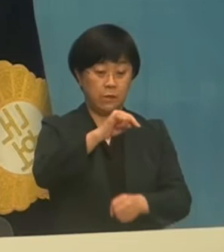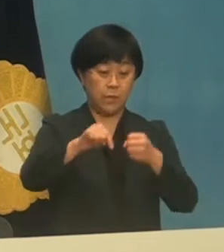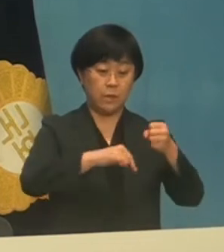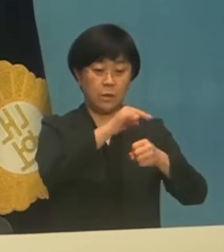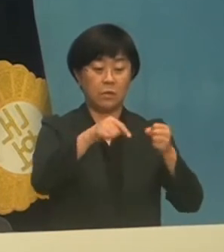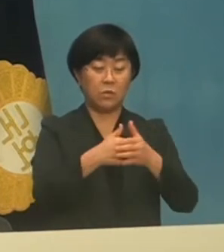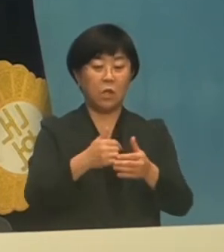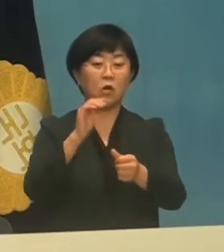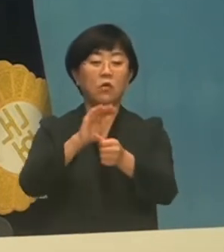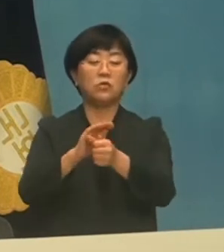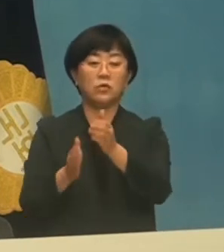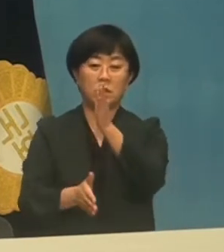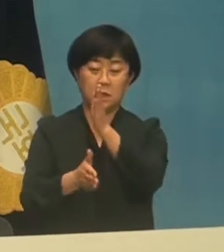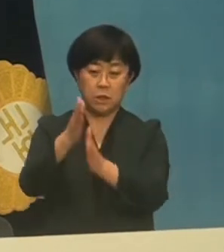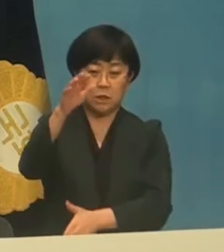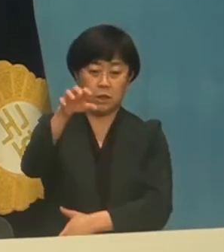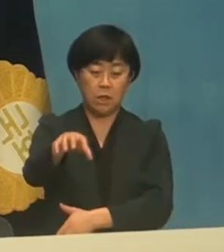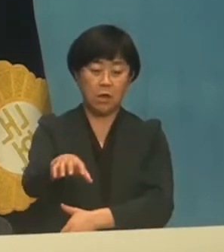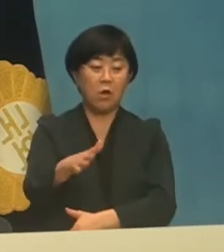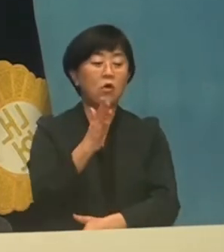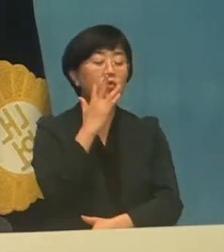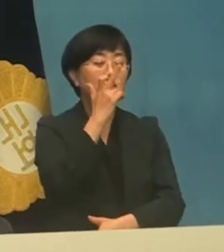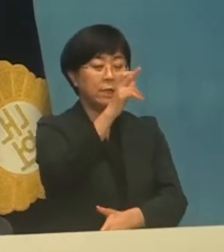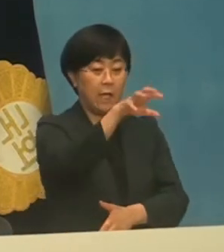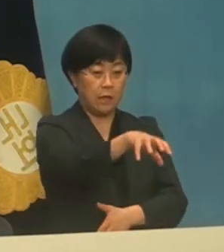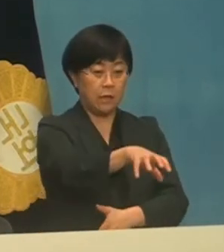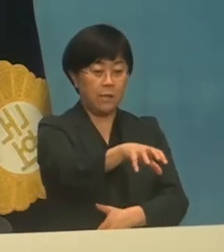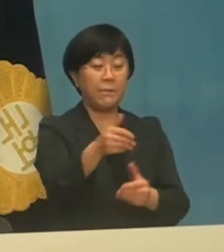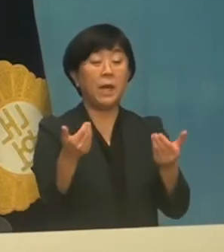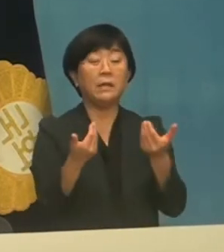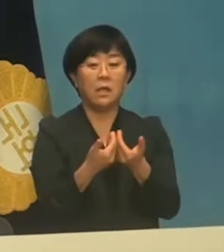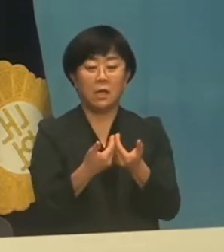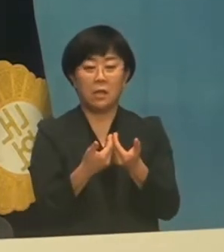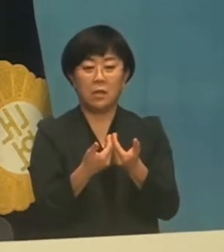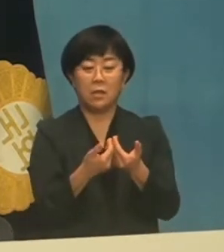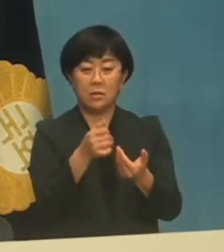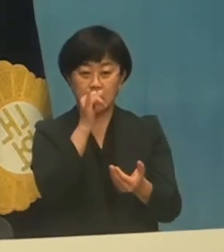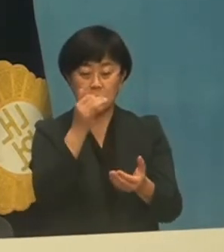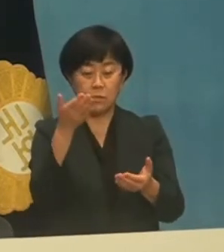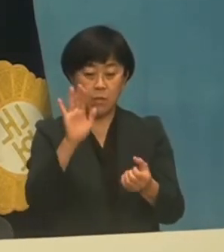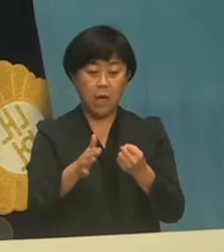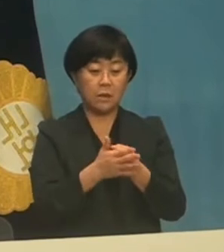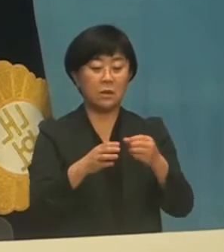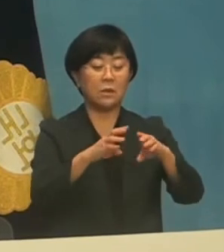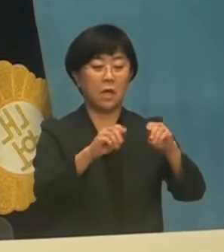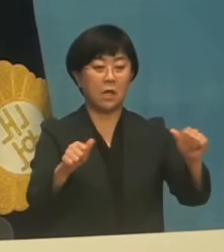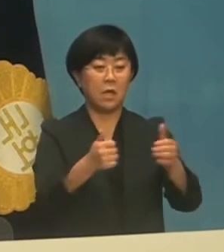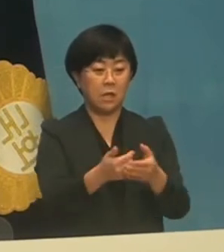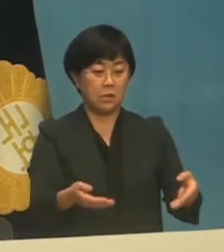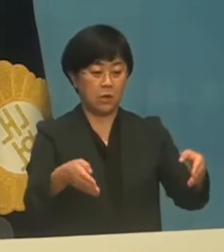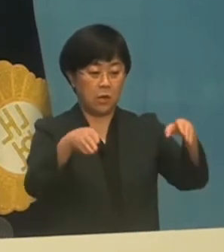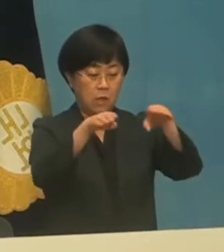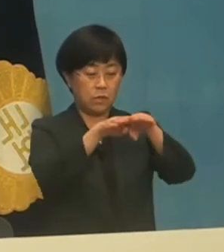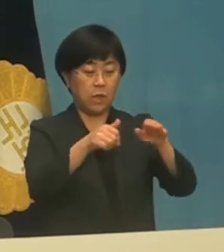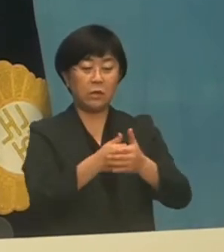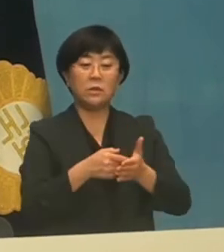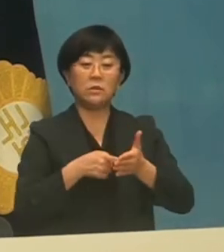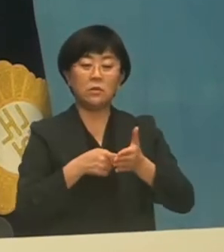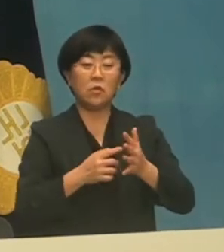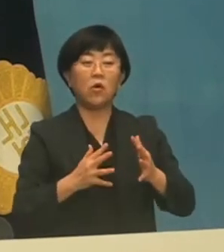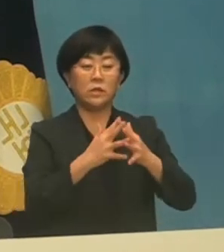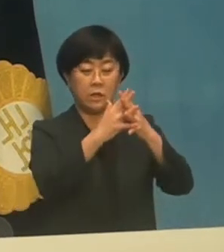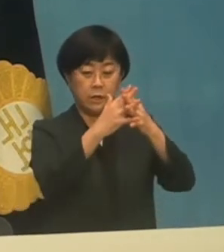지역인 경주시 양남면과 울산 북구 주민들의 반대에도 불구하고 부지 내 저장 시설인 맥스터 건설을 강행했습니다.